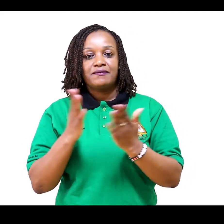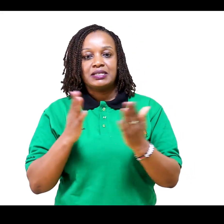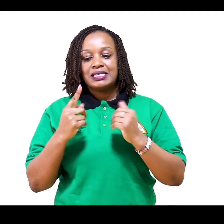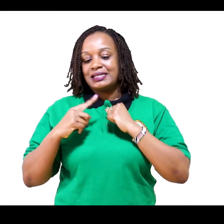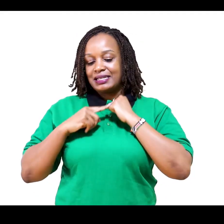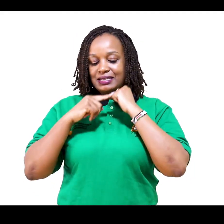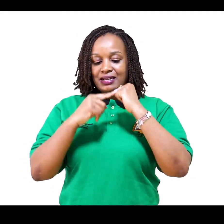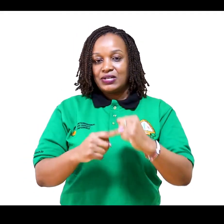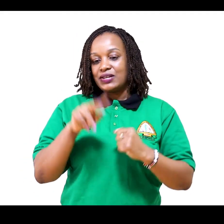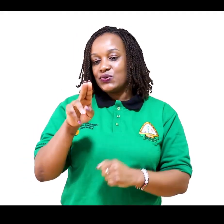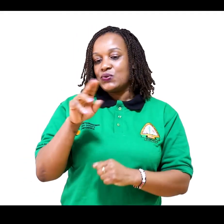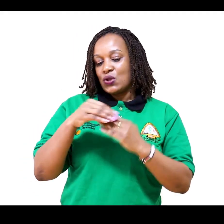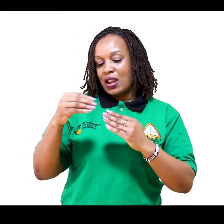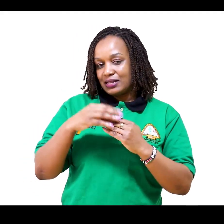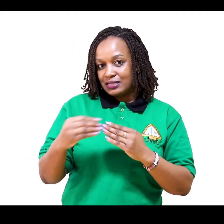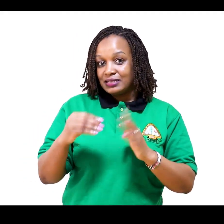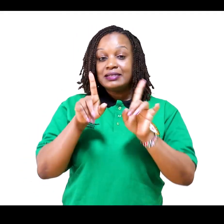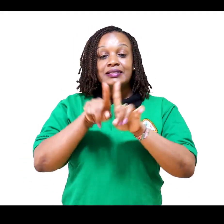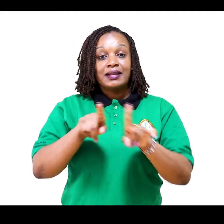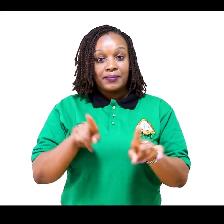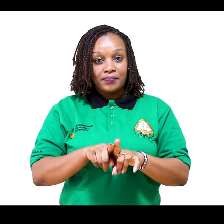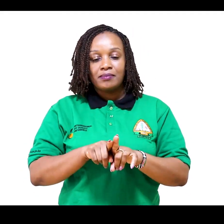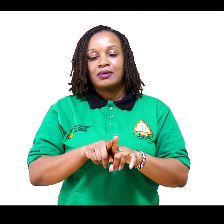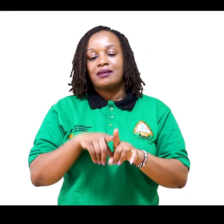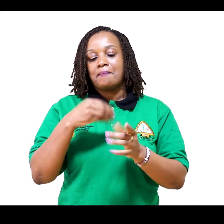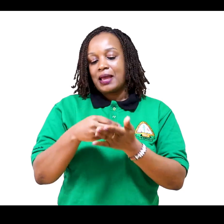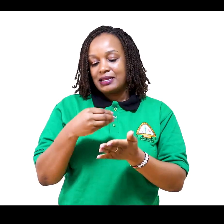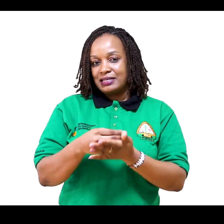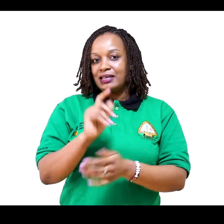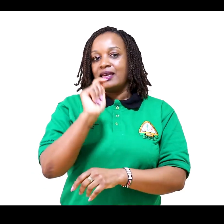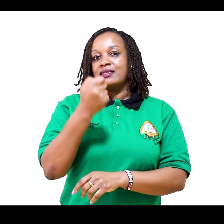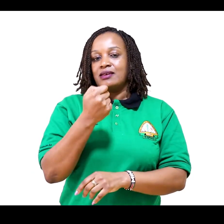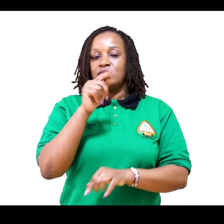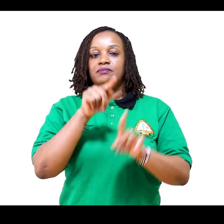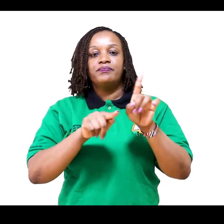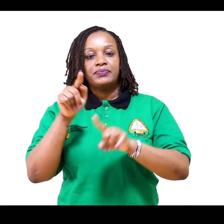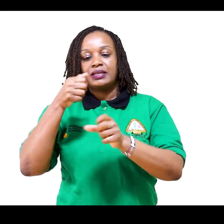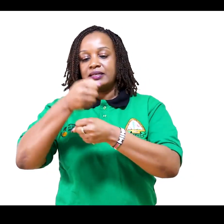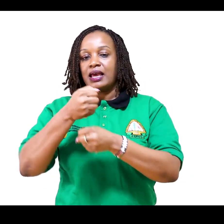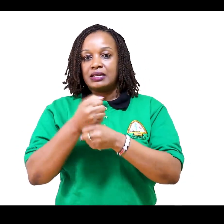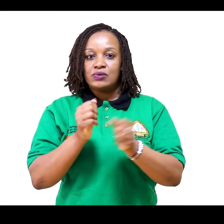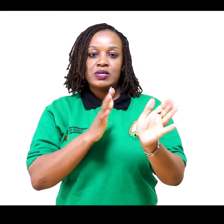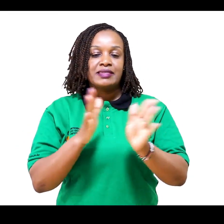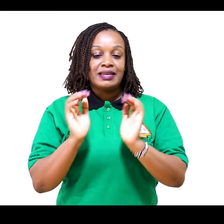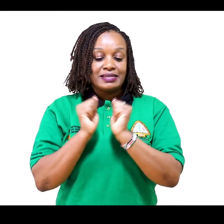ni $600 au sawa na shilingi kwa kila aina na inafanywa ndani ya siku 10 za